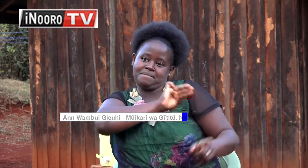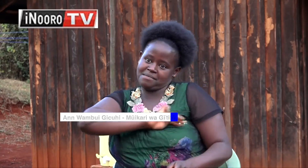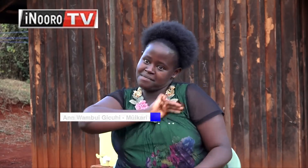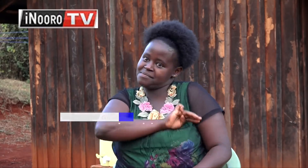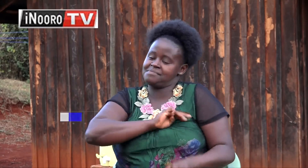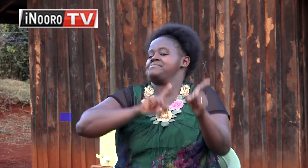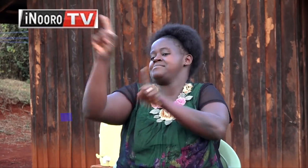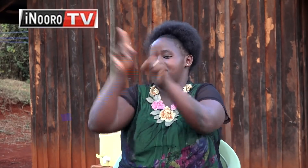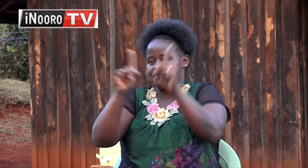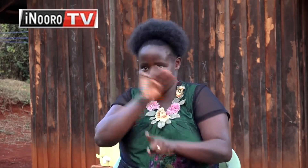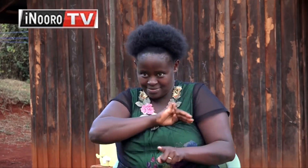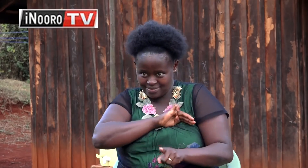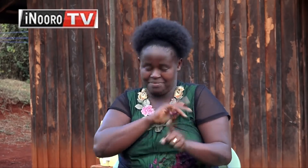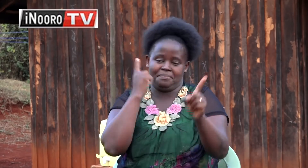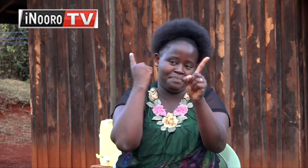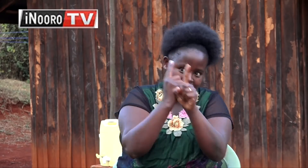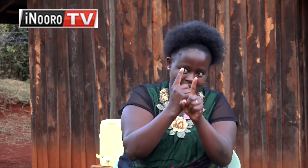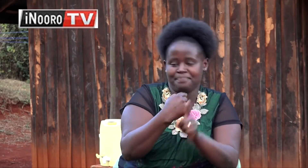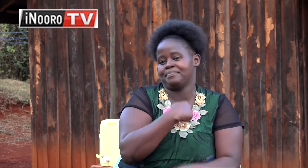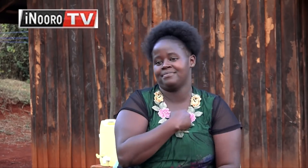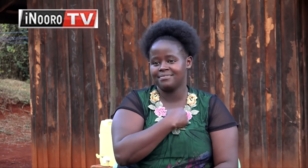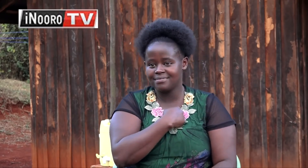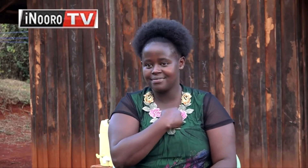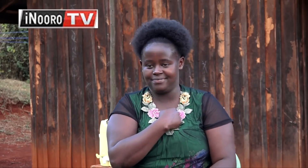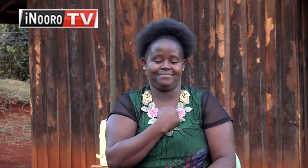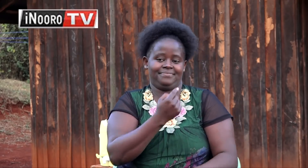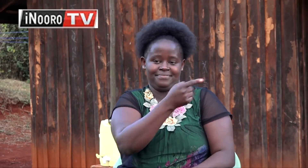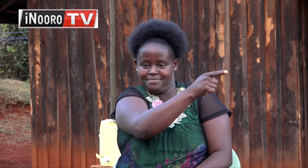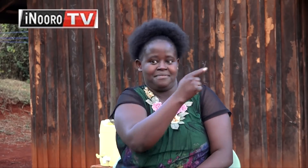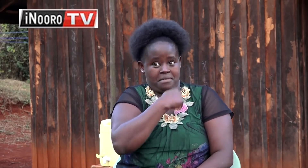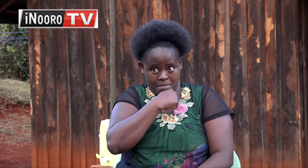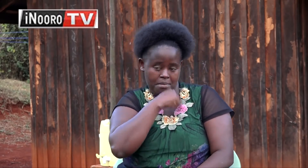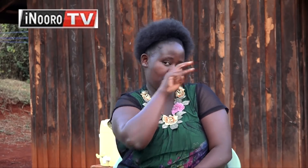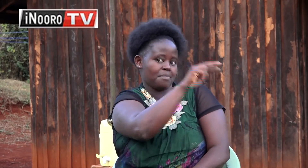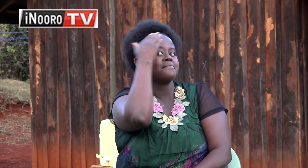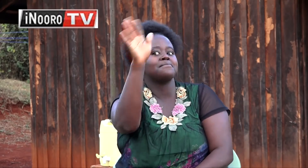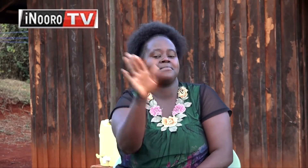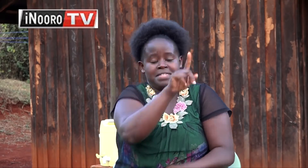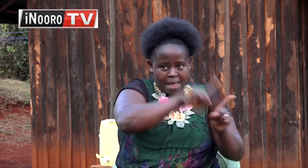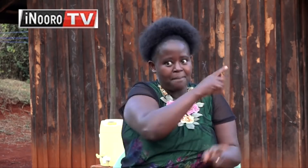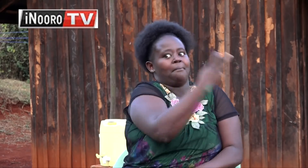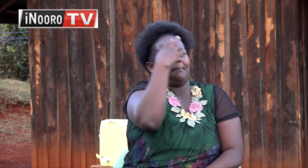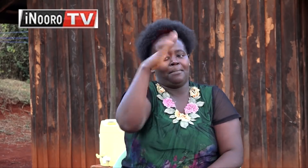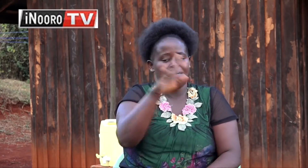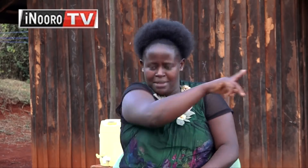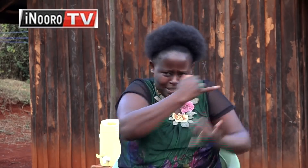na ta mutugo ni ndathiaga kanitha Nairobi, na muthuri wakwa niwe Charles ni arutaga wira